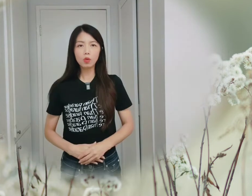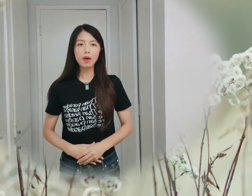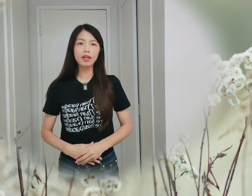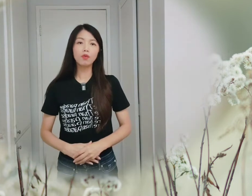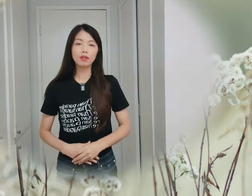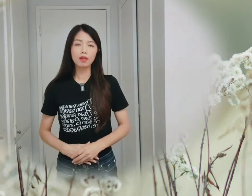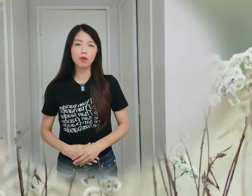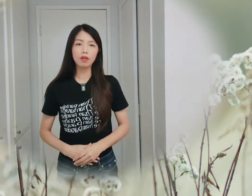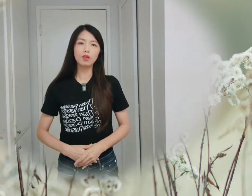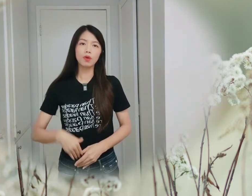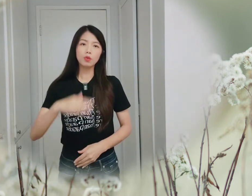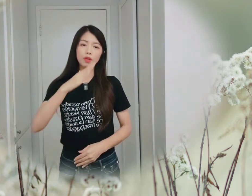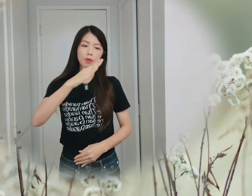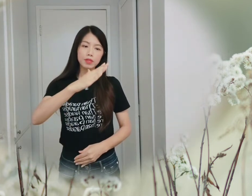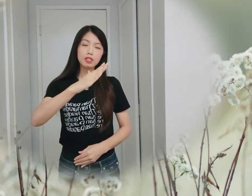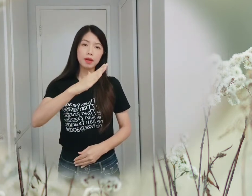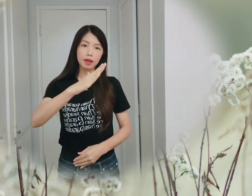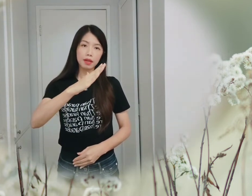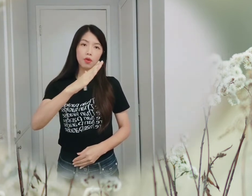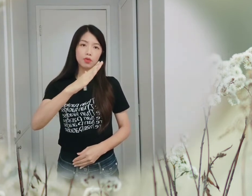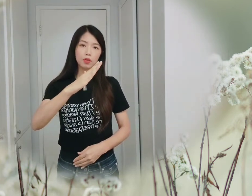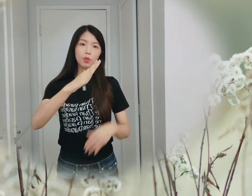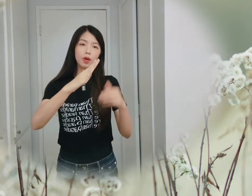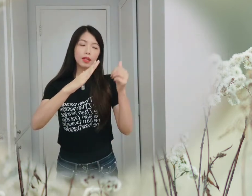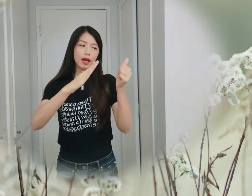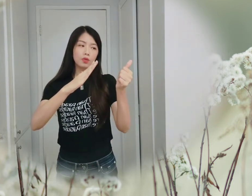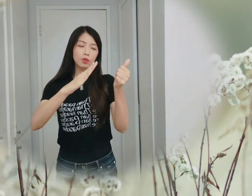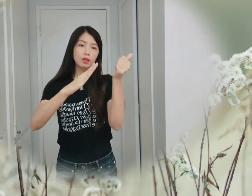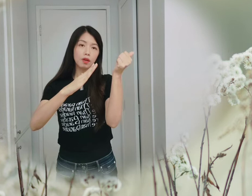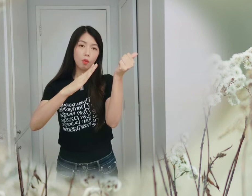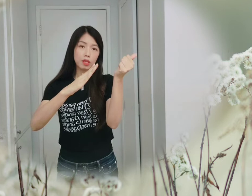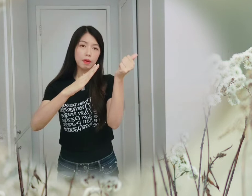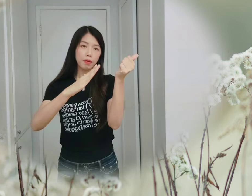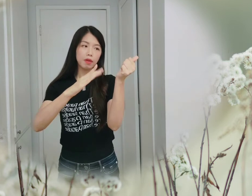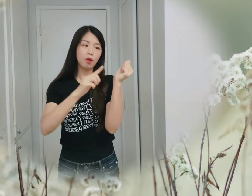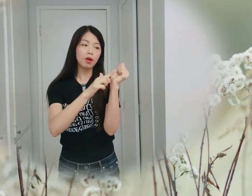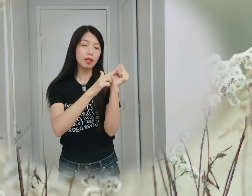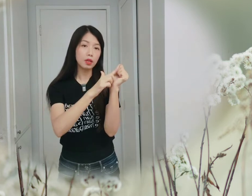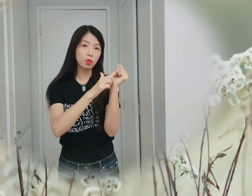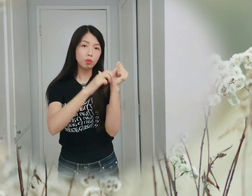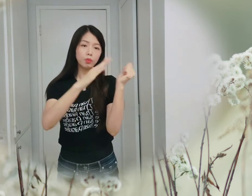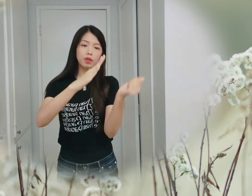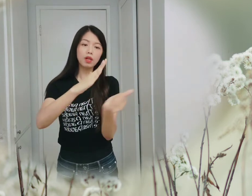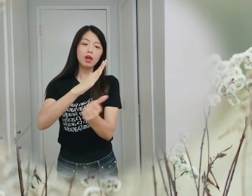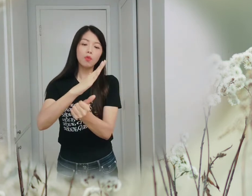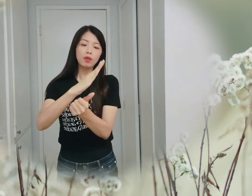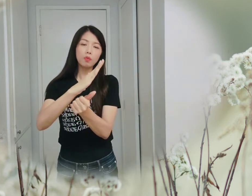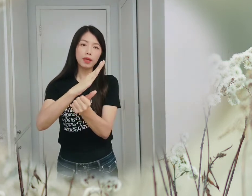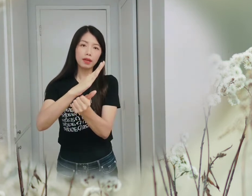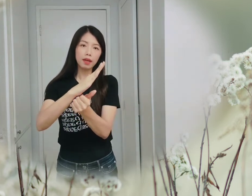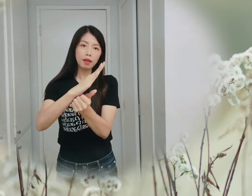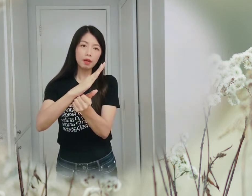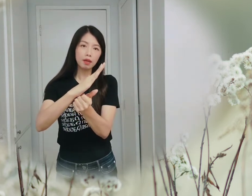가운데. 소망이라고 하는 뜻의 수어는 왼손을 이렇게 비스듬하게 세워주시고 다른 손은 엄지만 펴서 이쪽 부분을